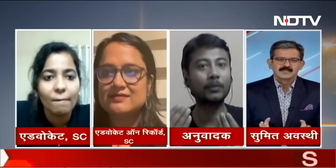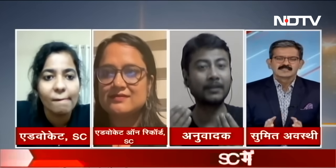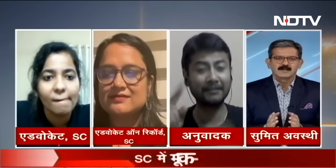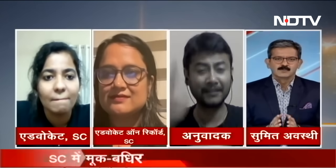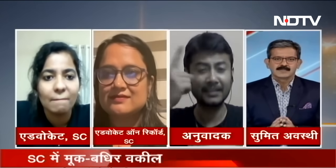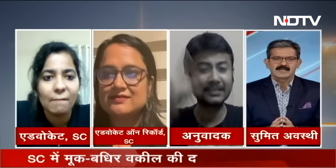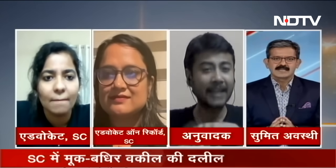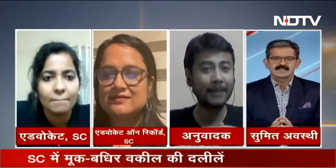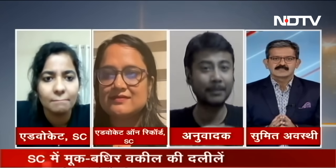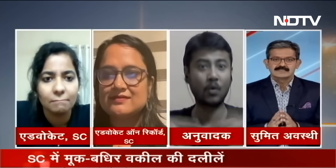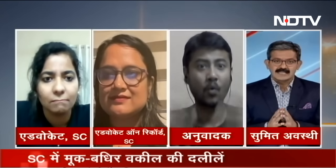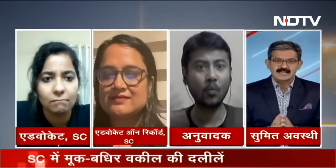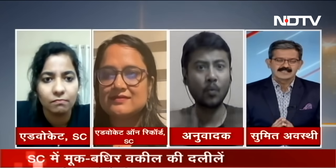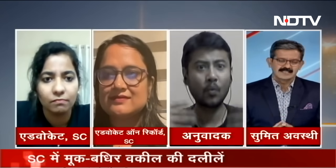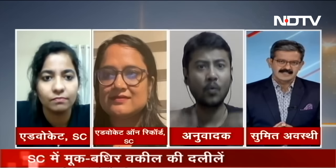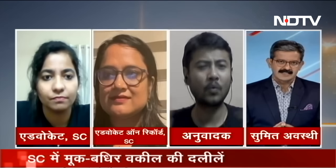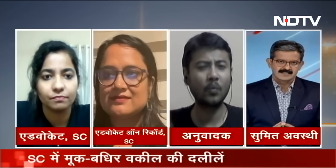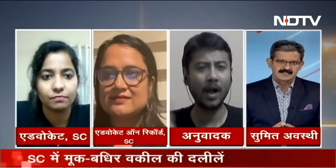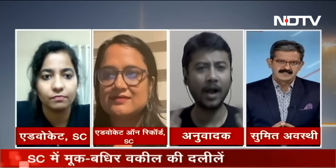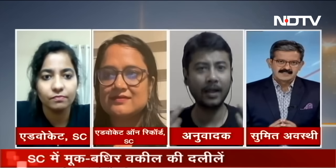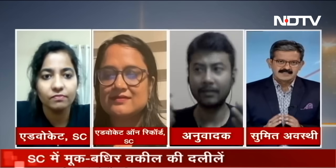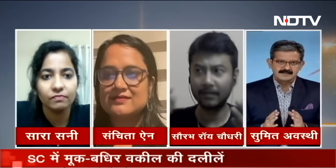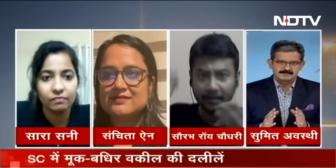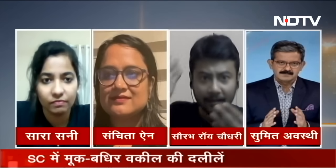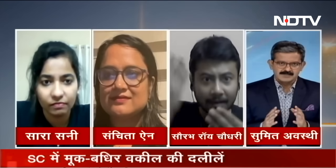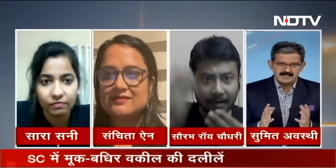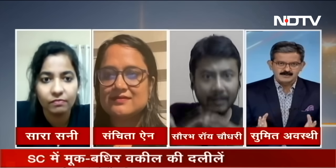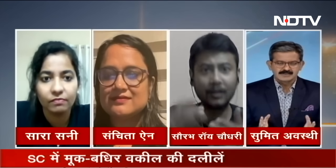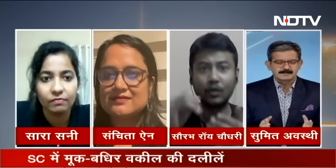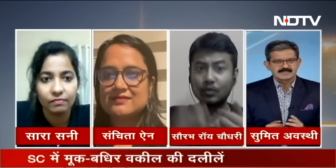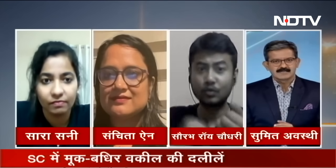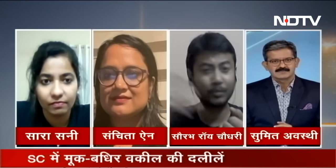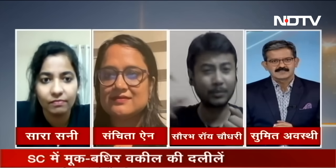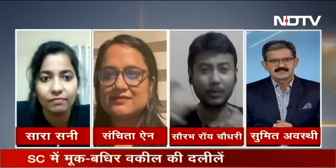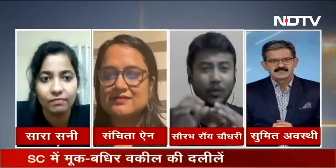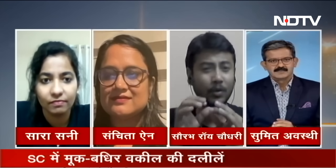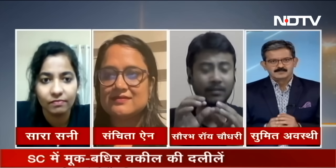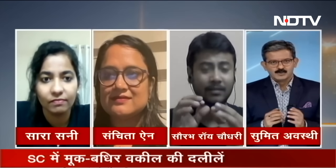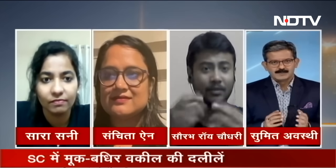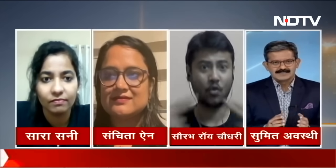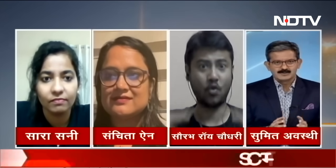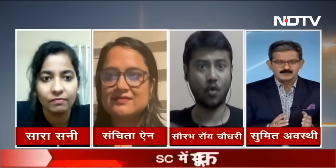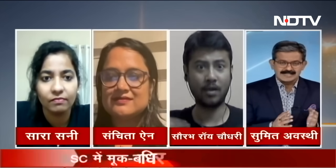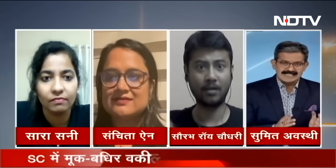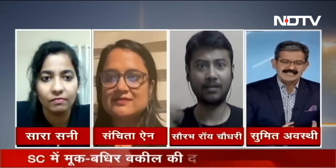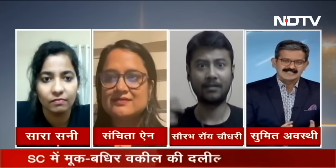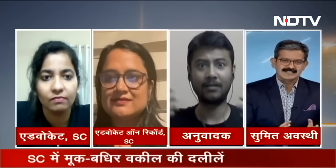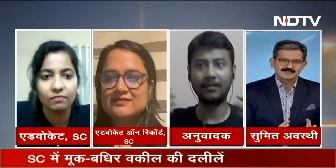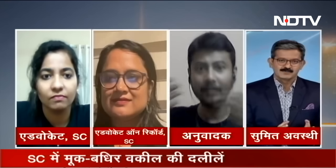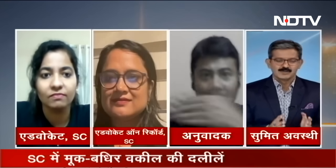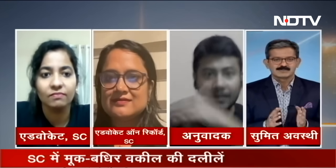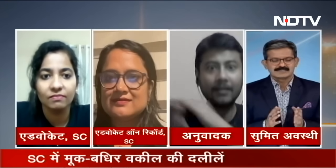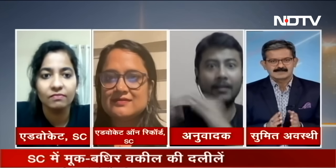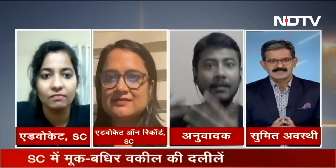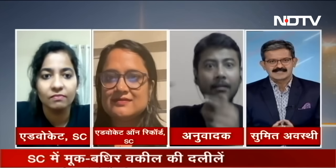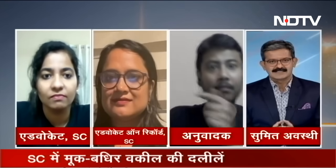हूं कि अमूमन ऐसा देखा नहीं गया है। ये जिरह हुई थी पिछले हफ्ते। मूक बधिर जो वकील हैं